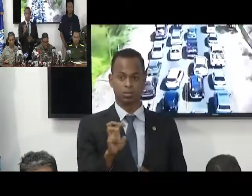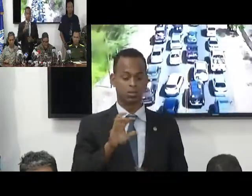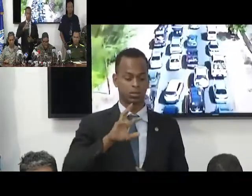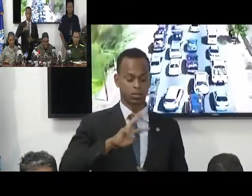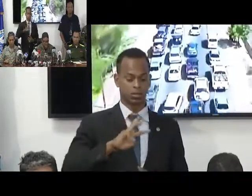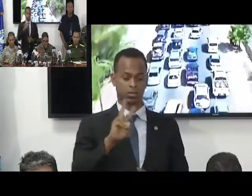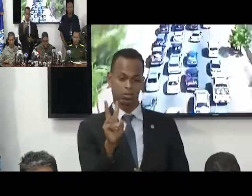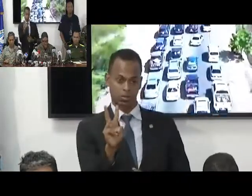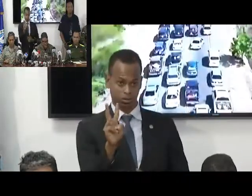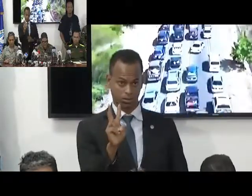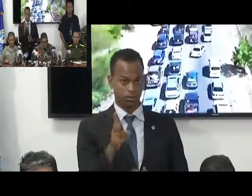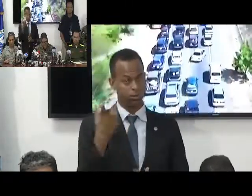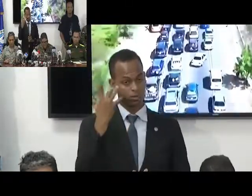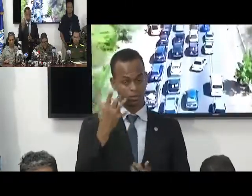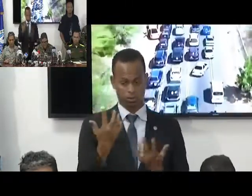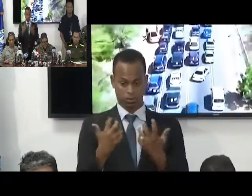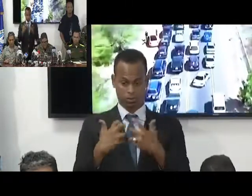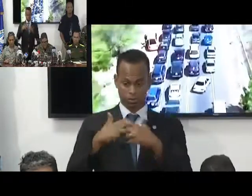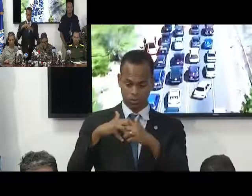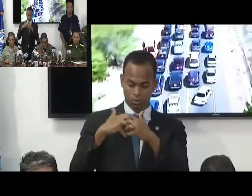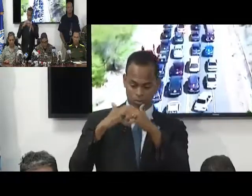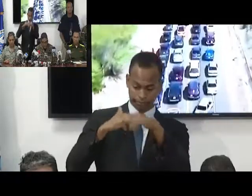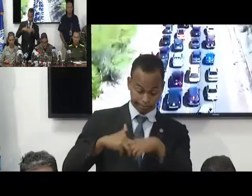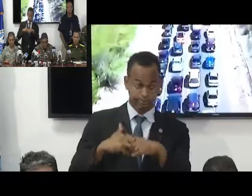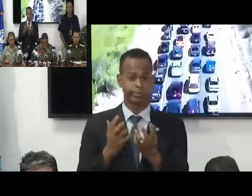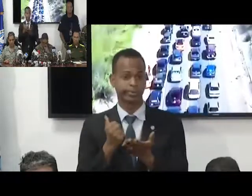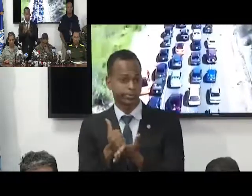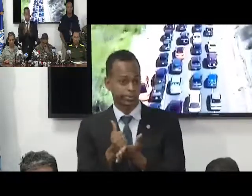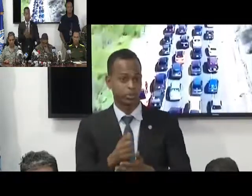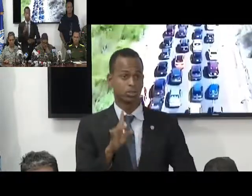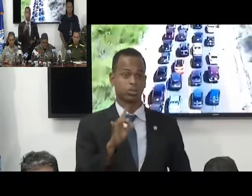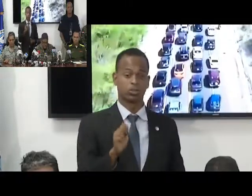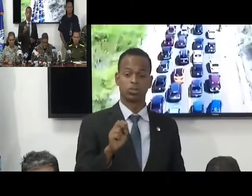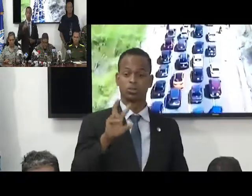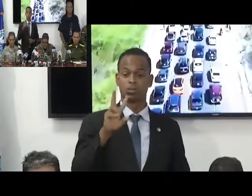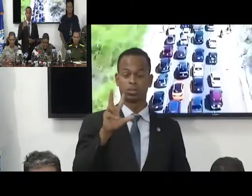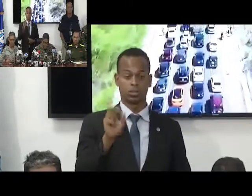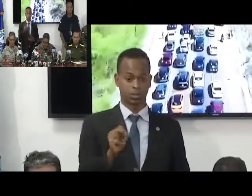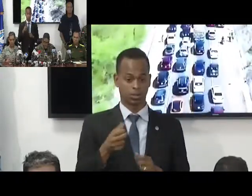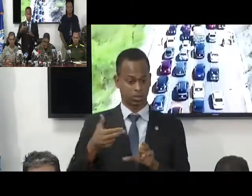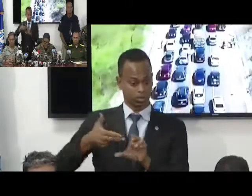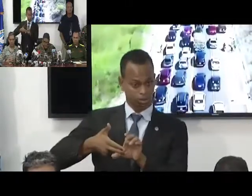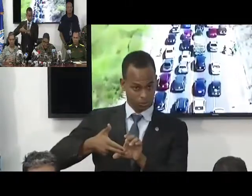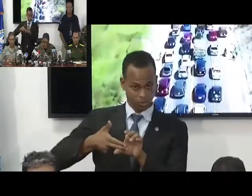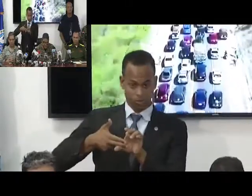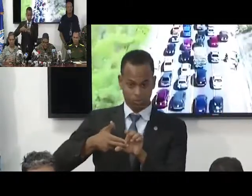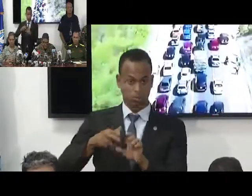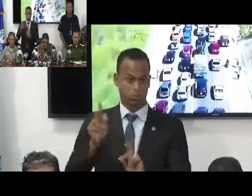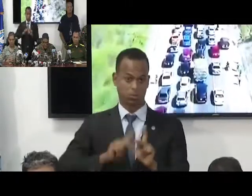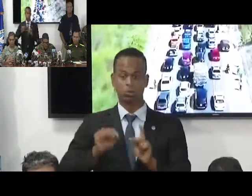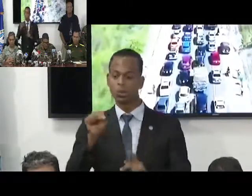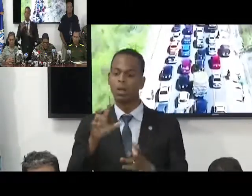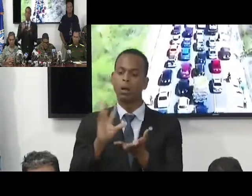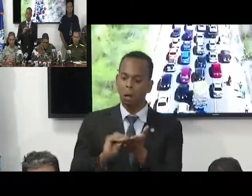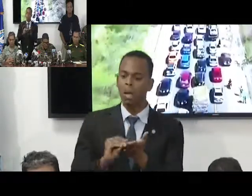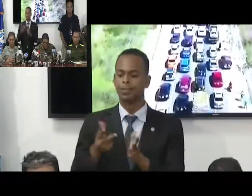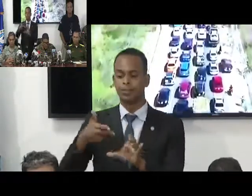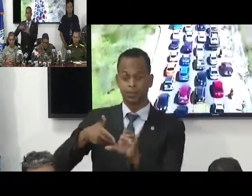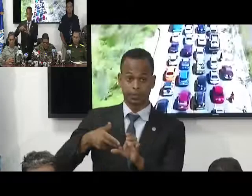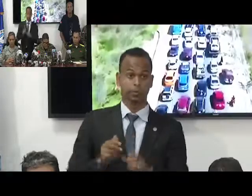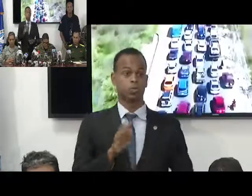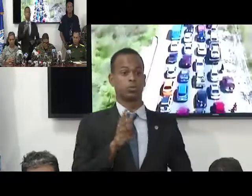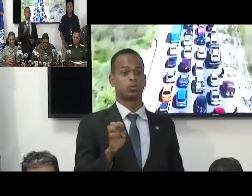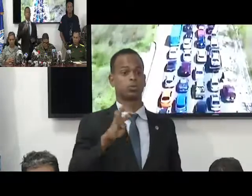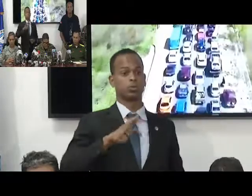2.662 asistencias por fallas mecánicas, 830 galones de combustible suministrados a ciudadanos,